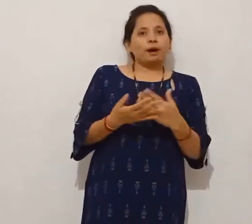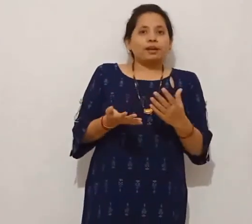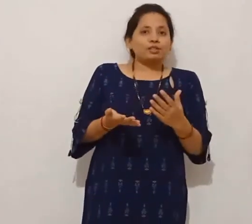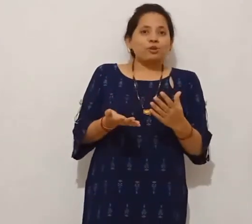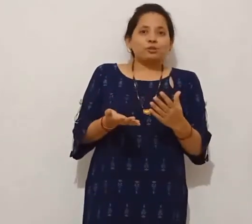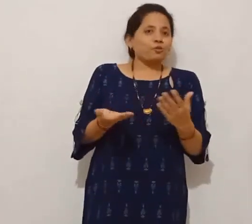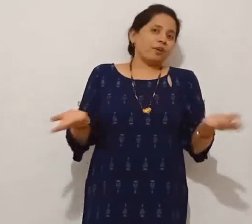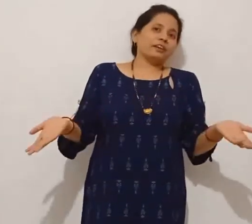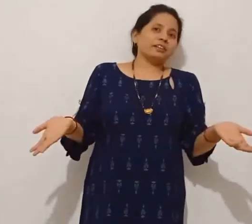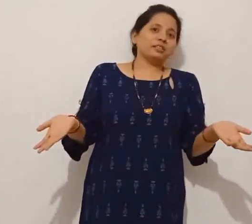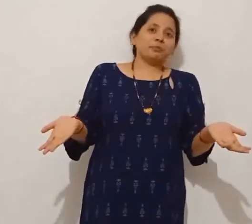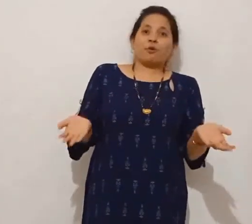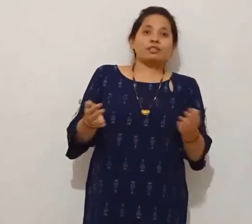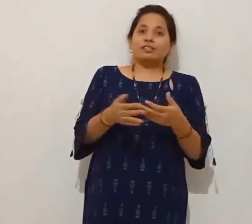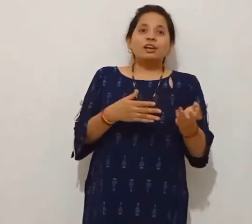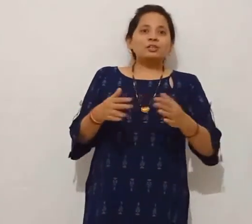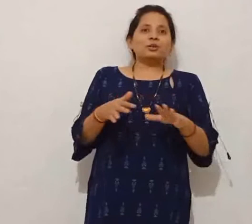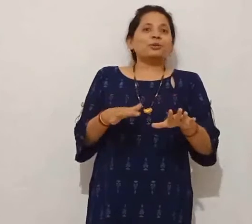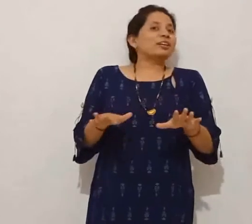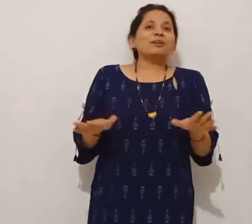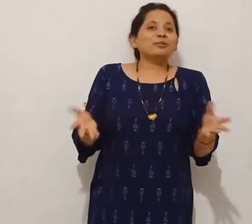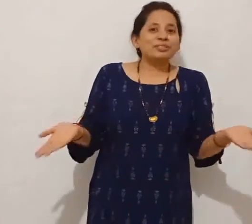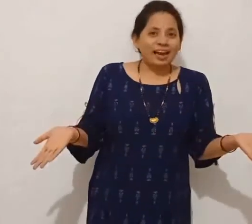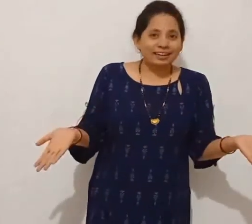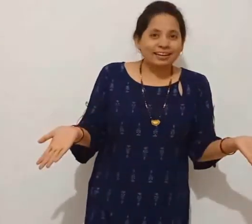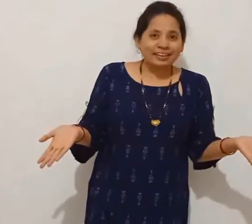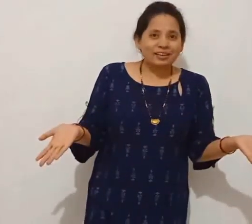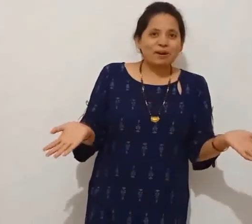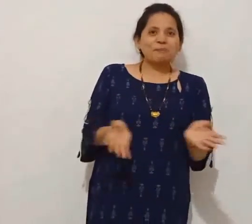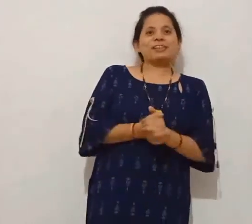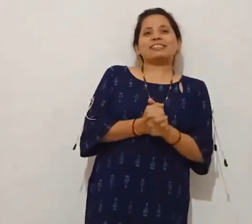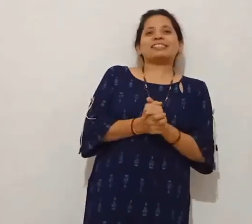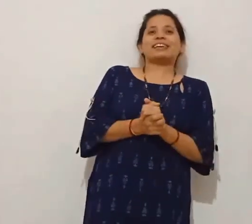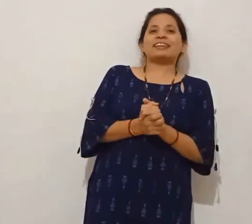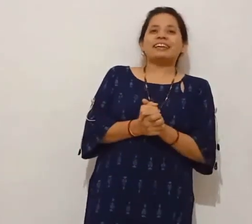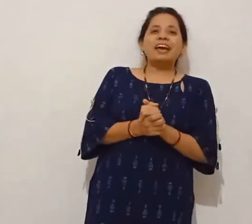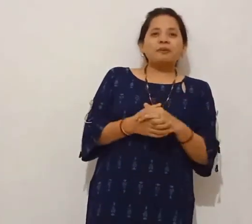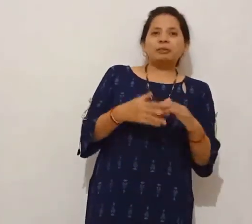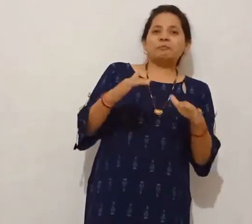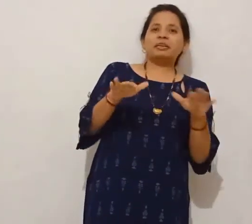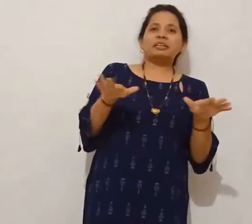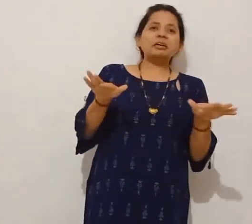buyers also very rich because छोटे लोग तो जाएंगे ही नहीं ना वहाँ purchase करने. मतलब medium जो